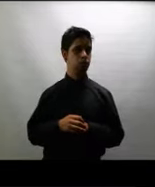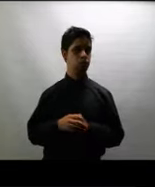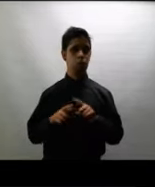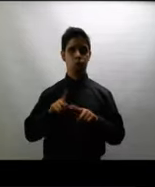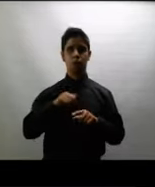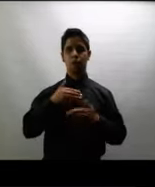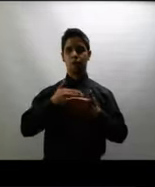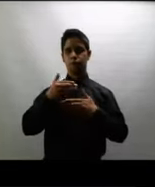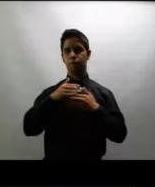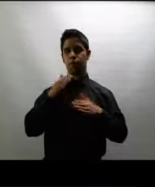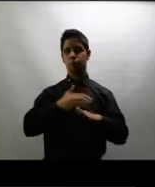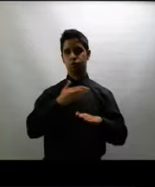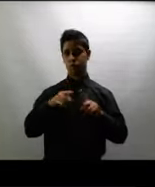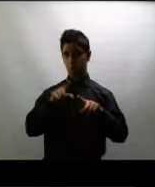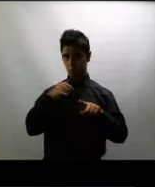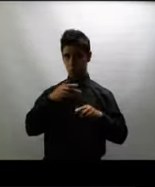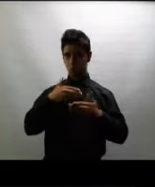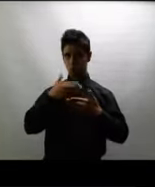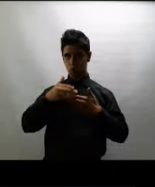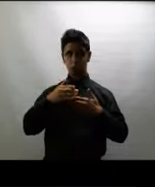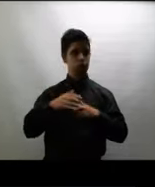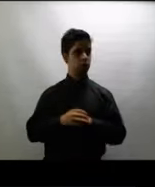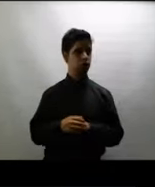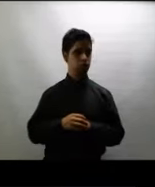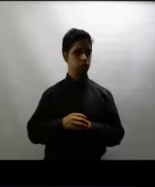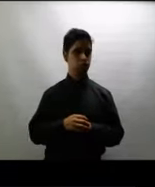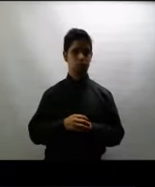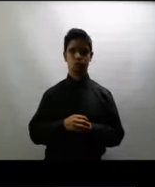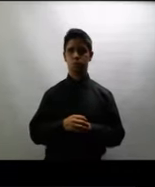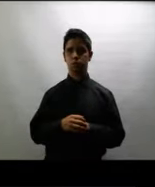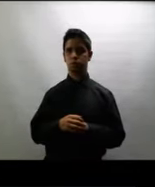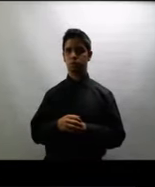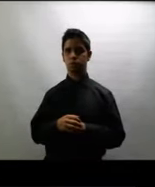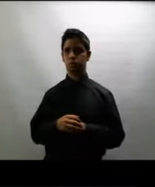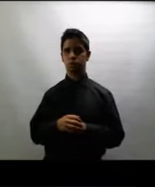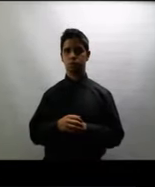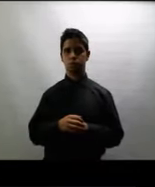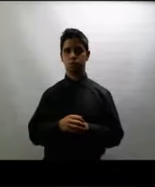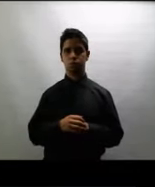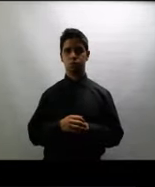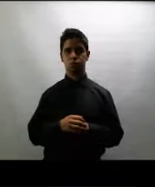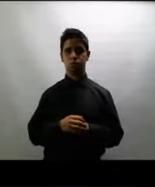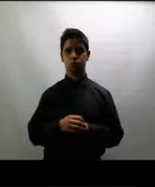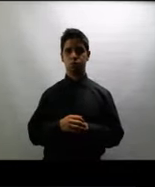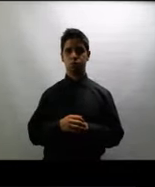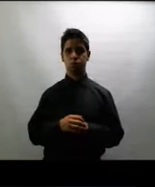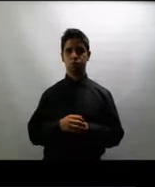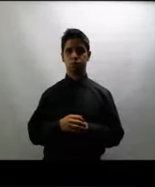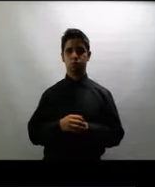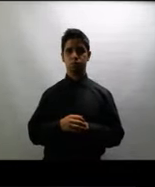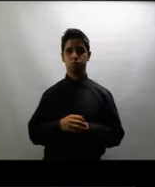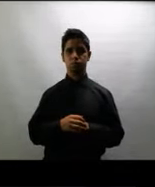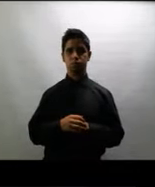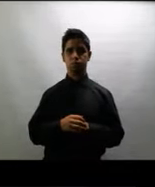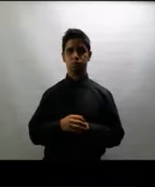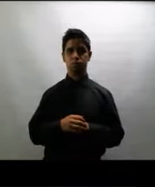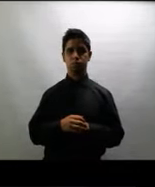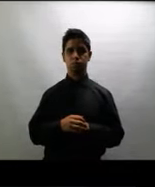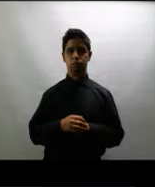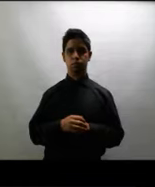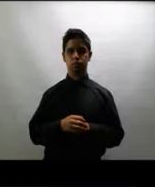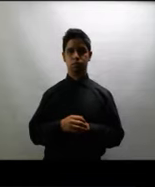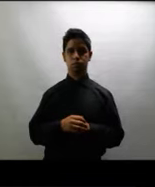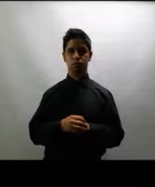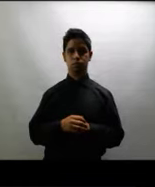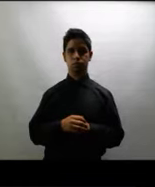Súbela un momentito. Y aguanta, porque esa entrada... Súbela para que se oiga alto. No, la próxima. Búscate